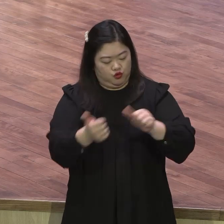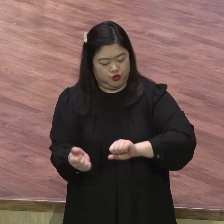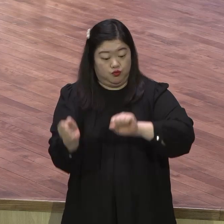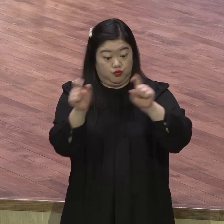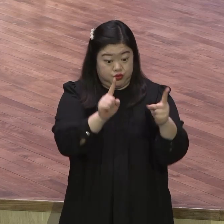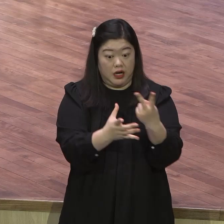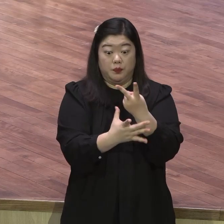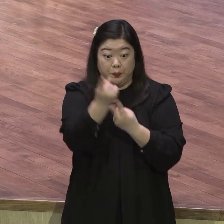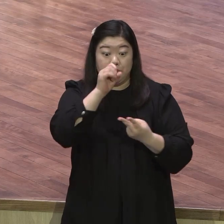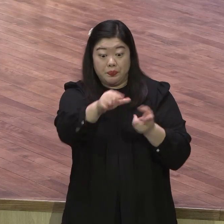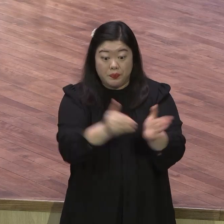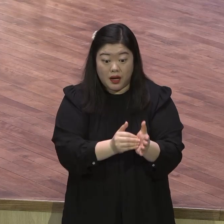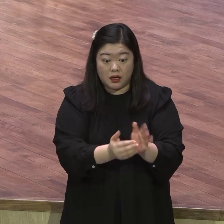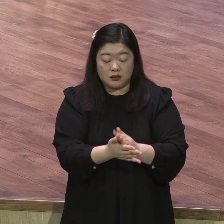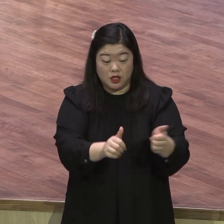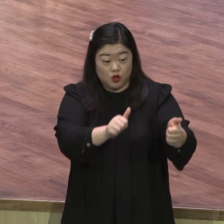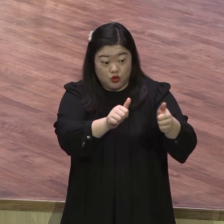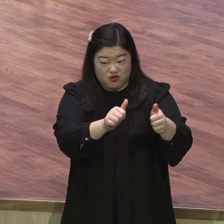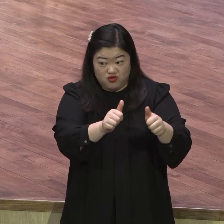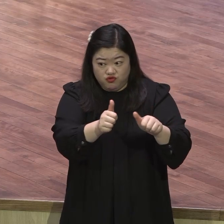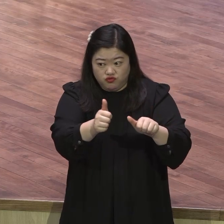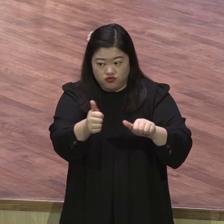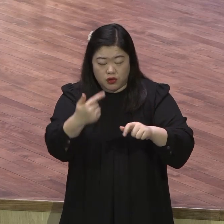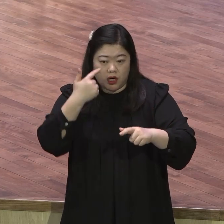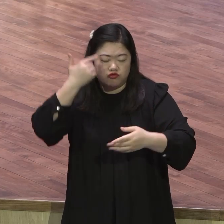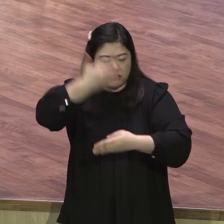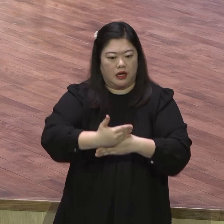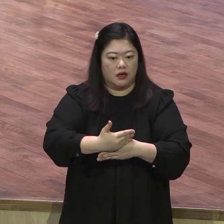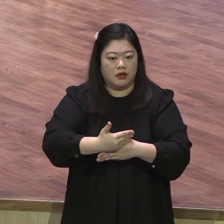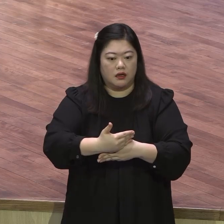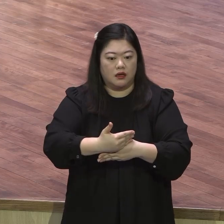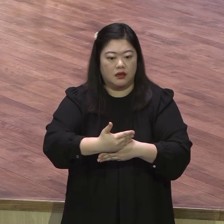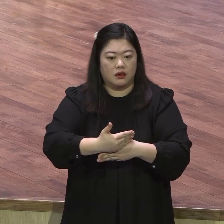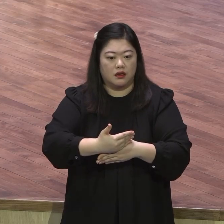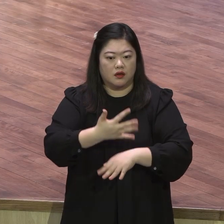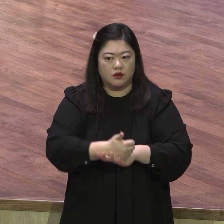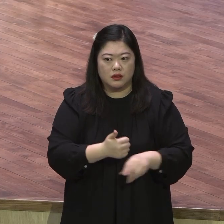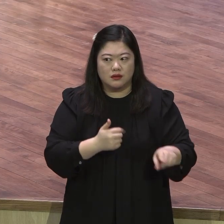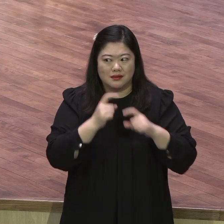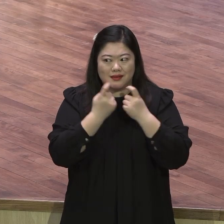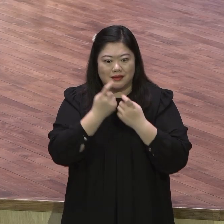말씀하셨는데 전혀 부활을 언급도 하지 않고 죽는다.